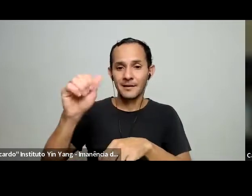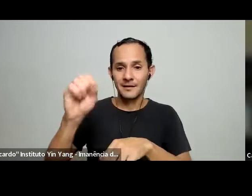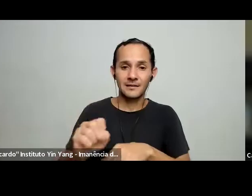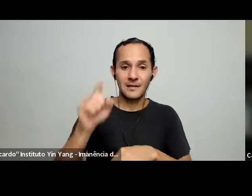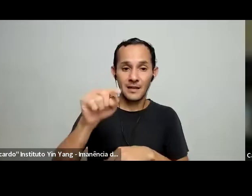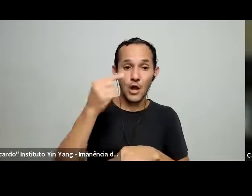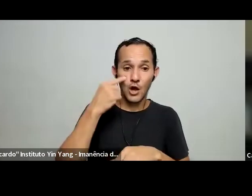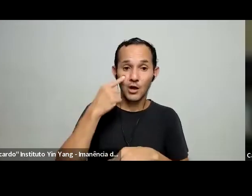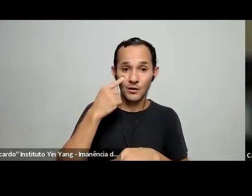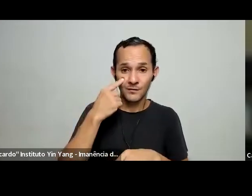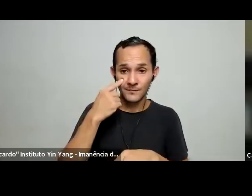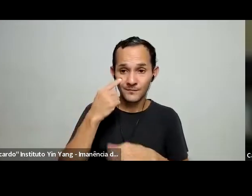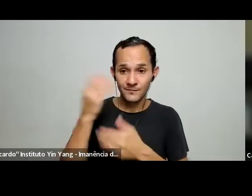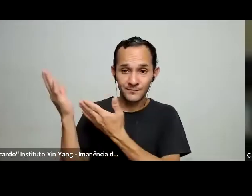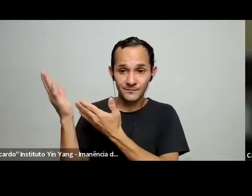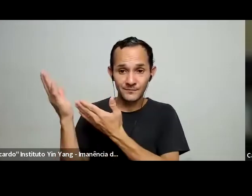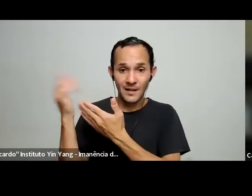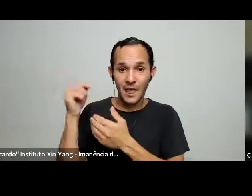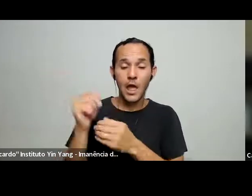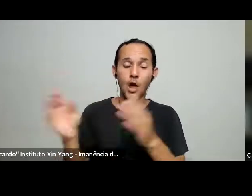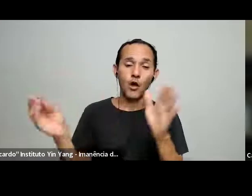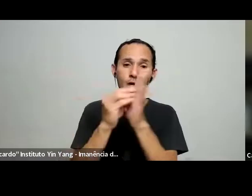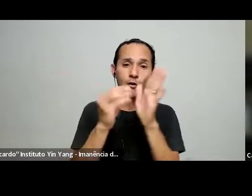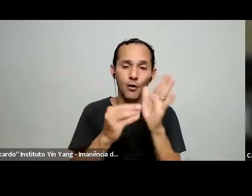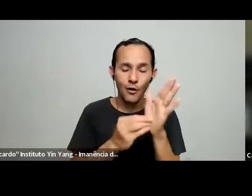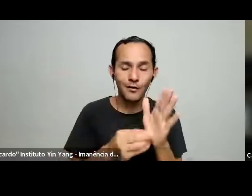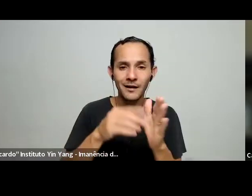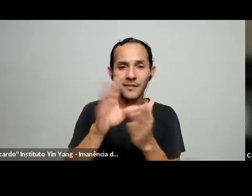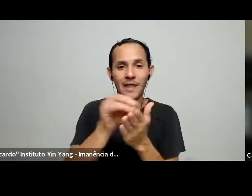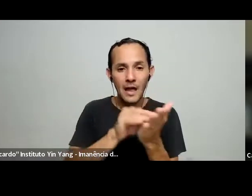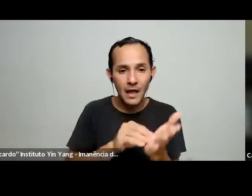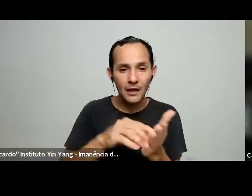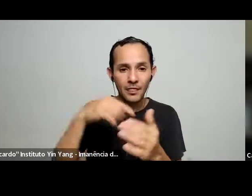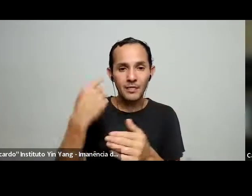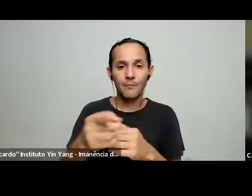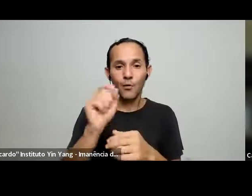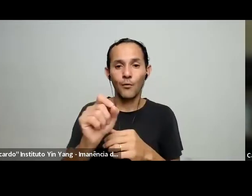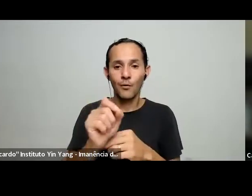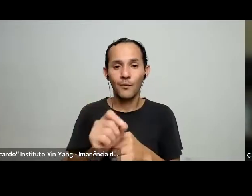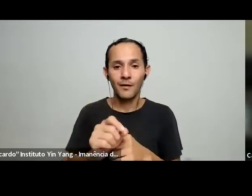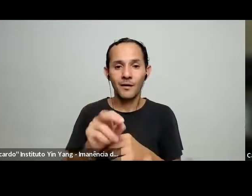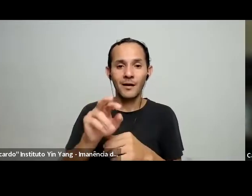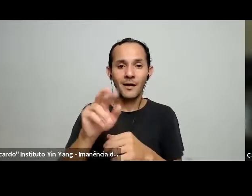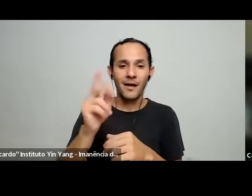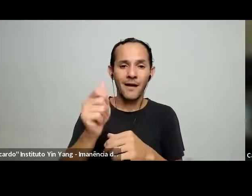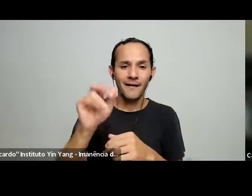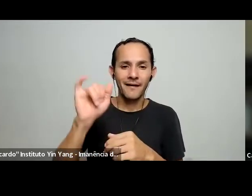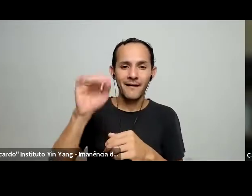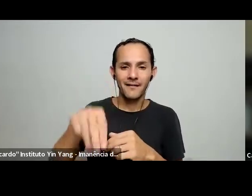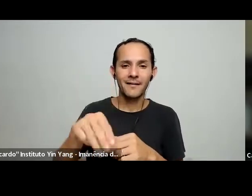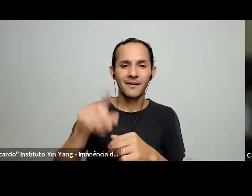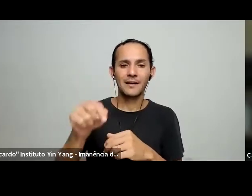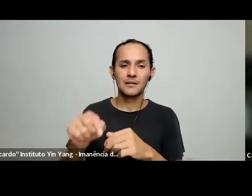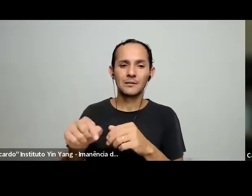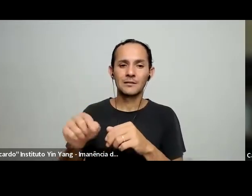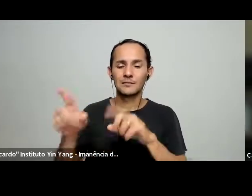dados onde a gente faz o registro dos dados, depois aqui a gente é o Ryan, onde a gente faz a seleção dos estudos